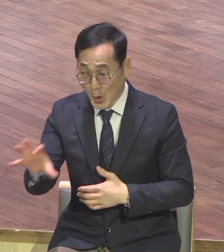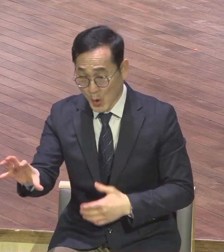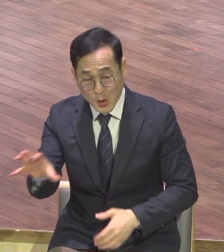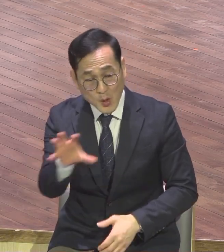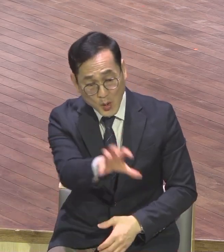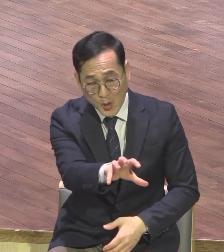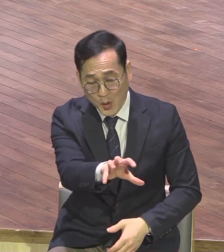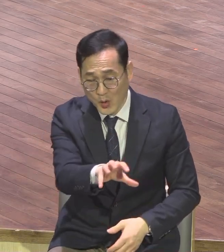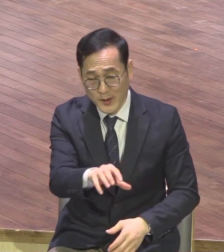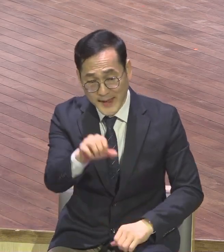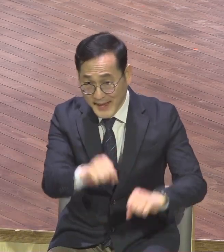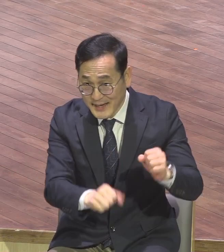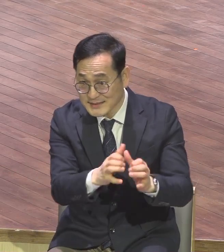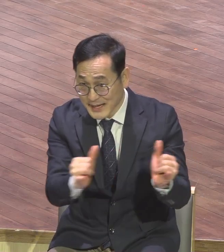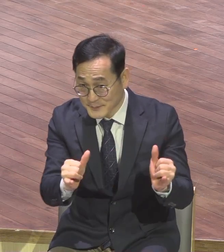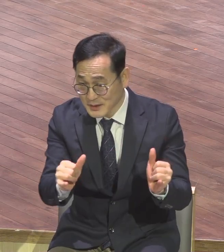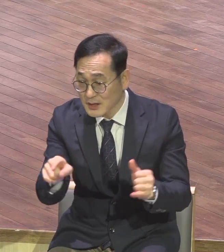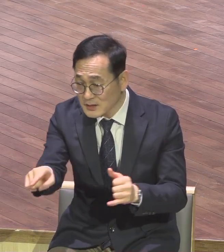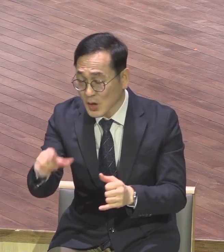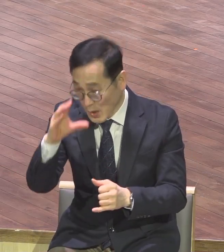자들을 눈여겨보라.